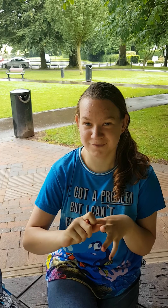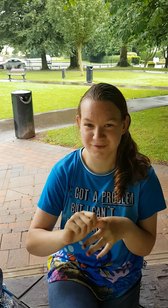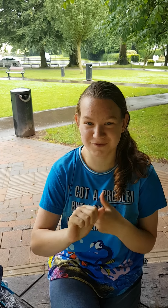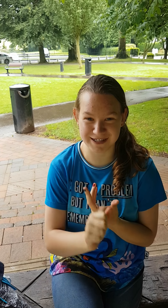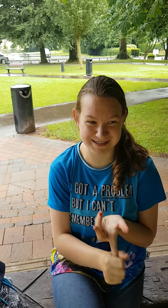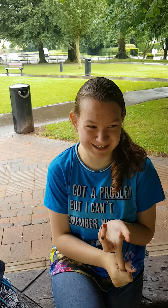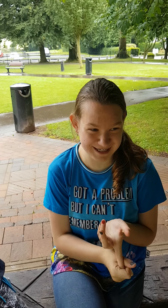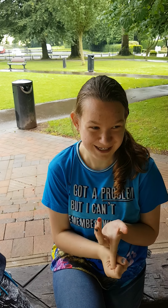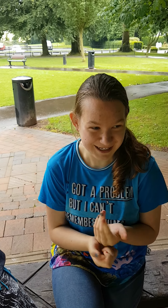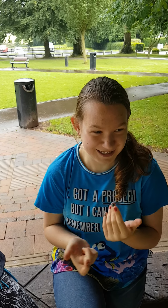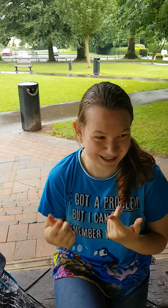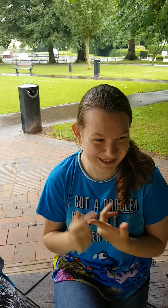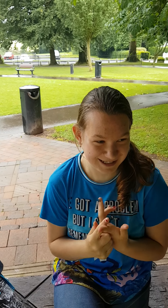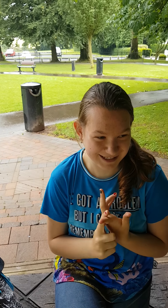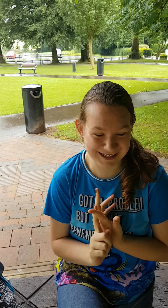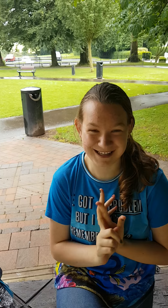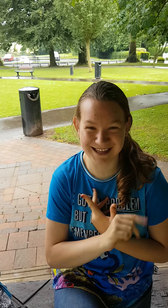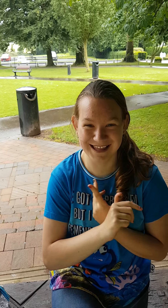Jedenasty. Dwunasty. Gdzie ty na siódemkę?